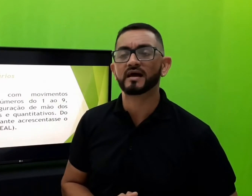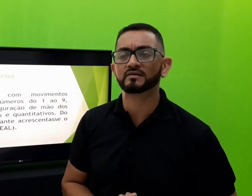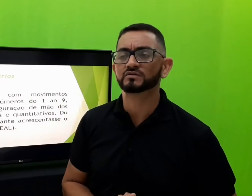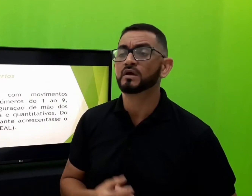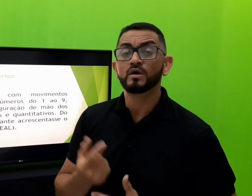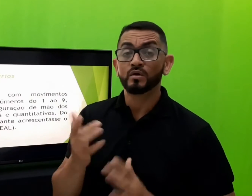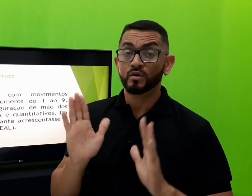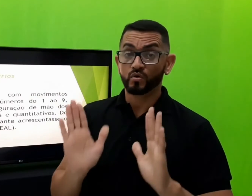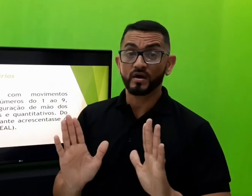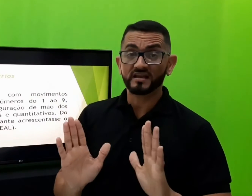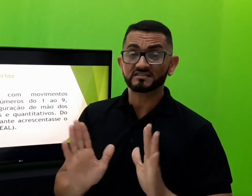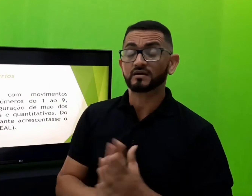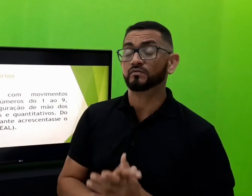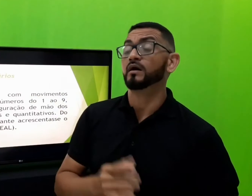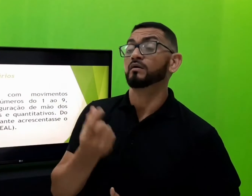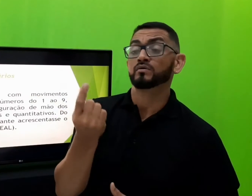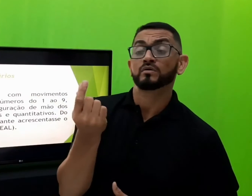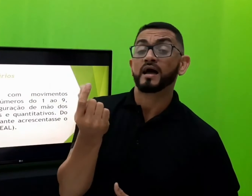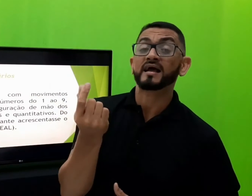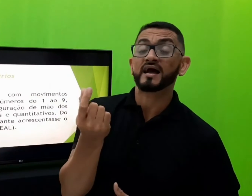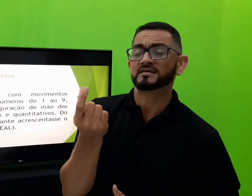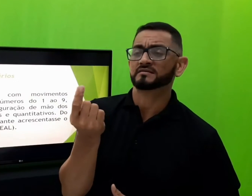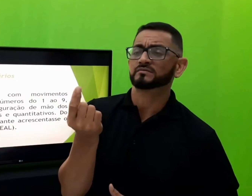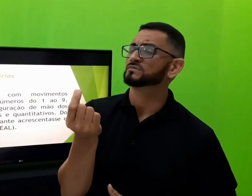monetários. Com relação, à casa.